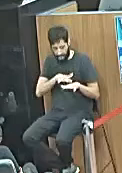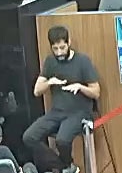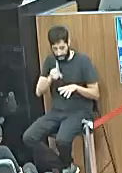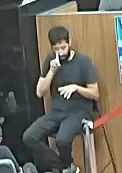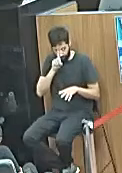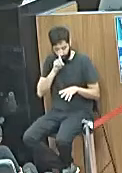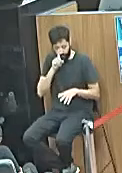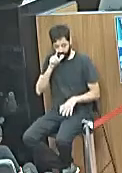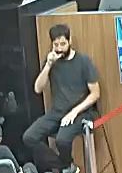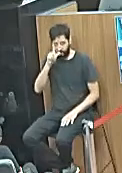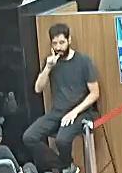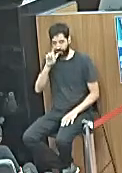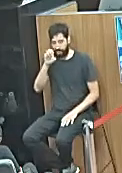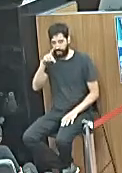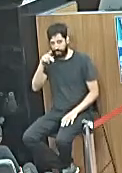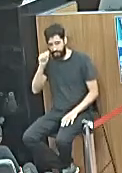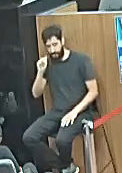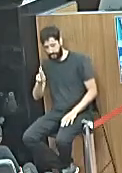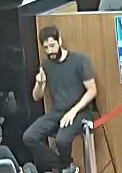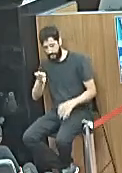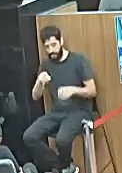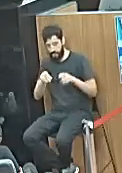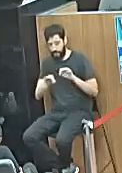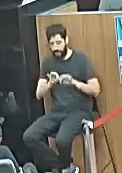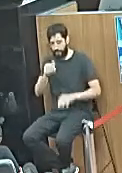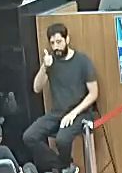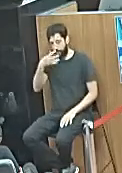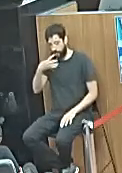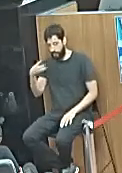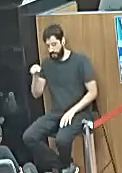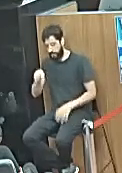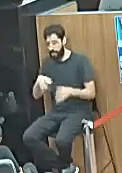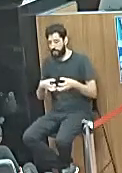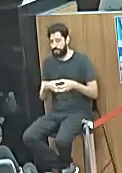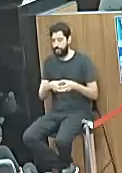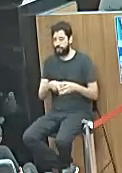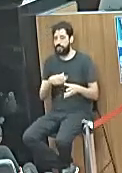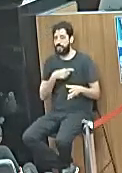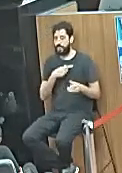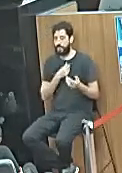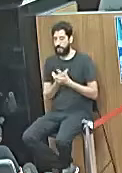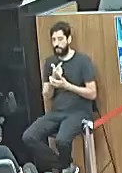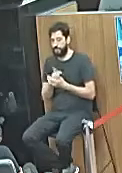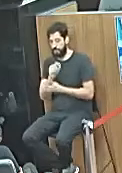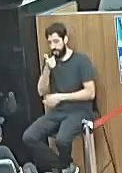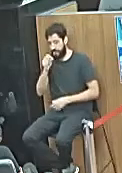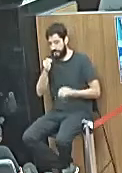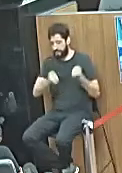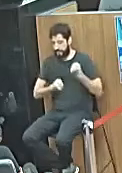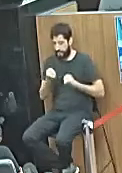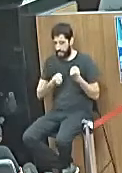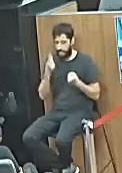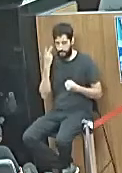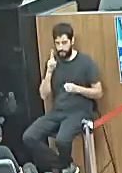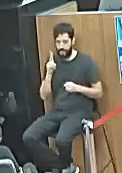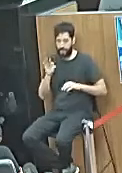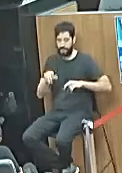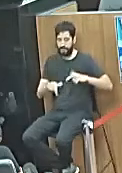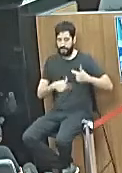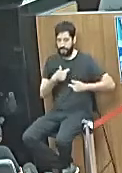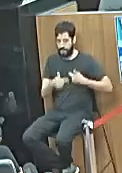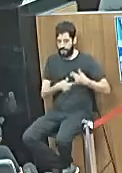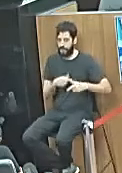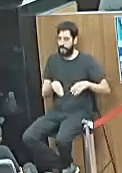de risco gepar do programa 144 esse grupamento com a aquisição de 10 viaturas para o serviço já